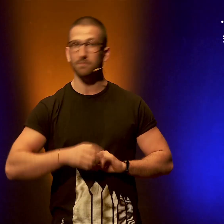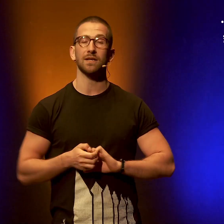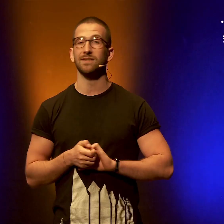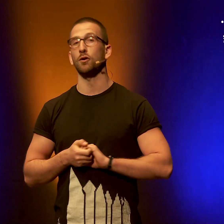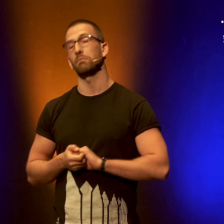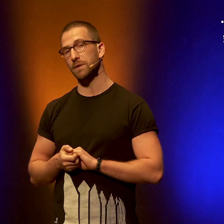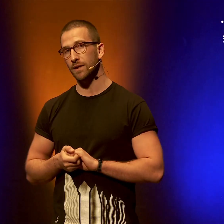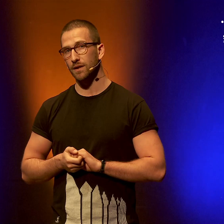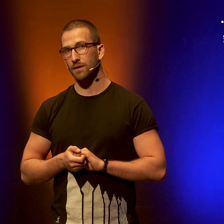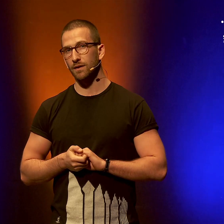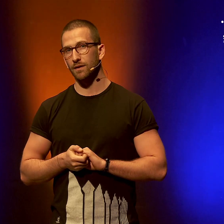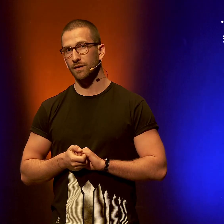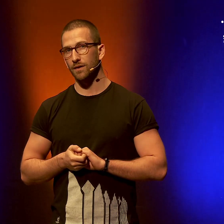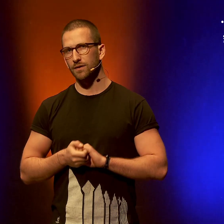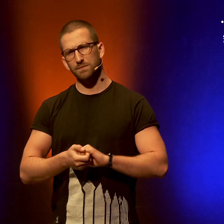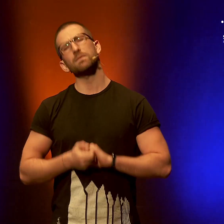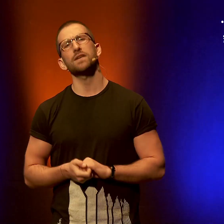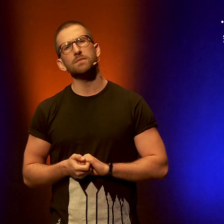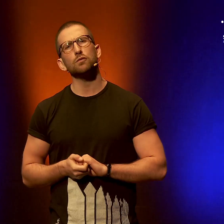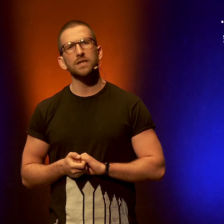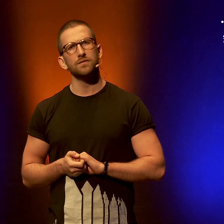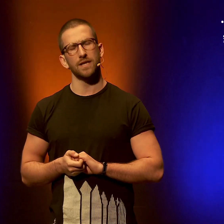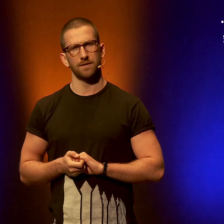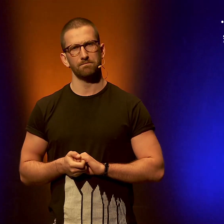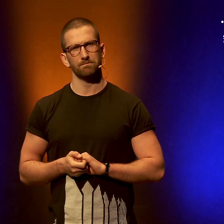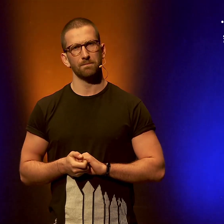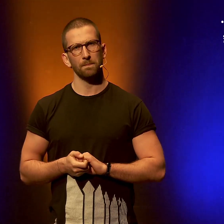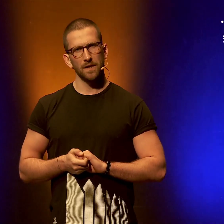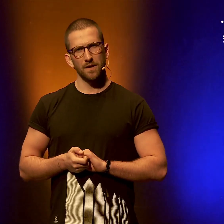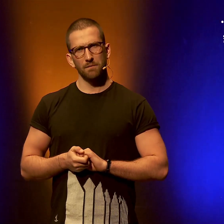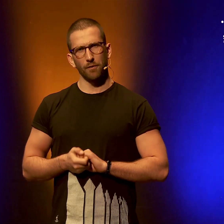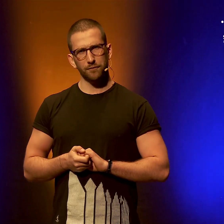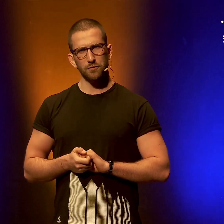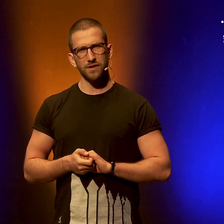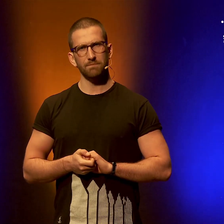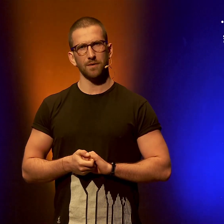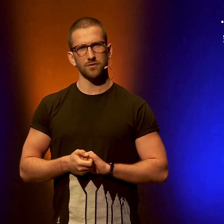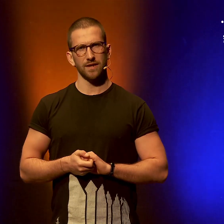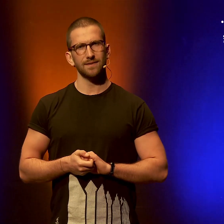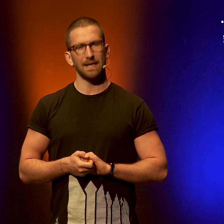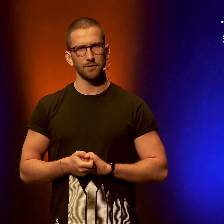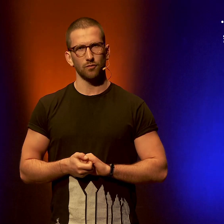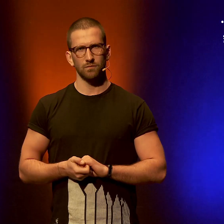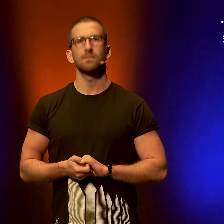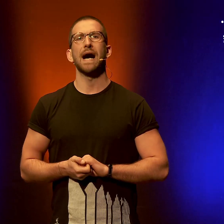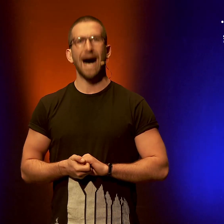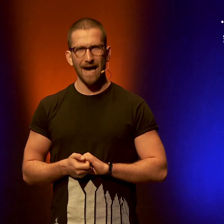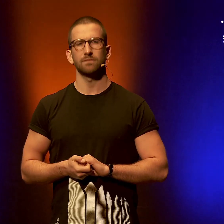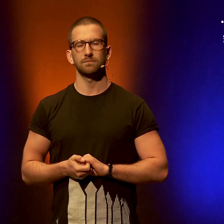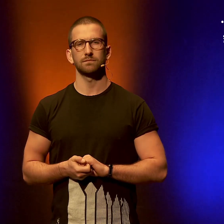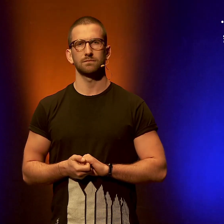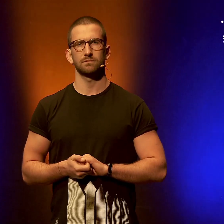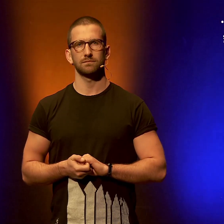ale zanim to nastąpi, przeprowadzimy krótkie ćwiczenie. Powtórzcie proszę za mną.